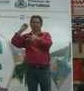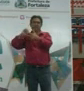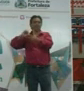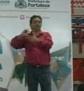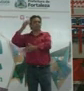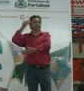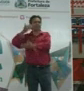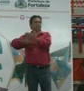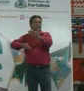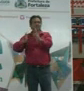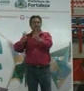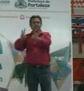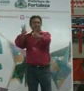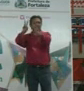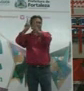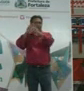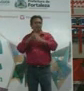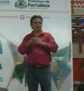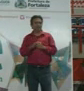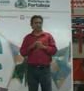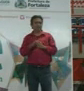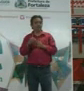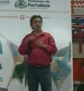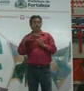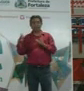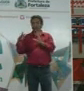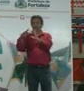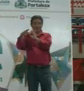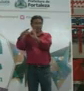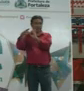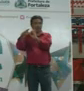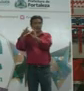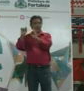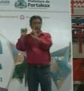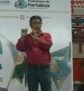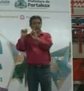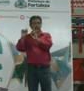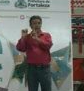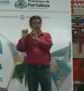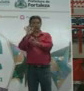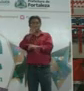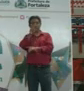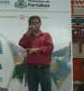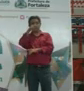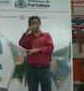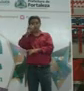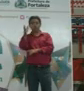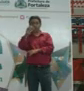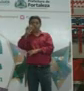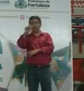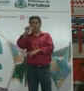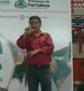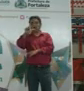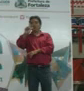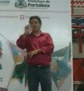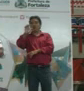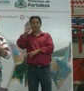cai muito mais associada a essa parte de função da álgebra.